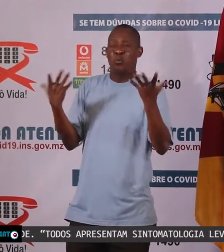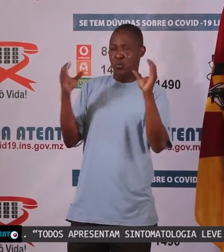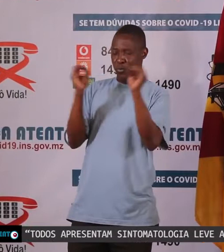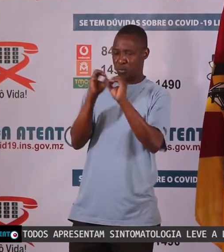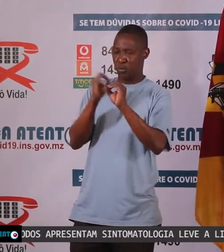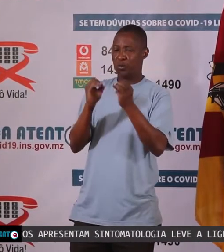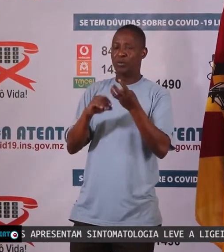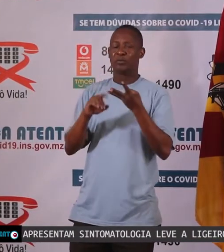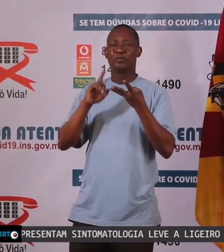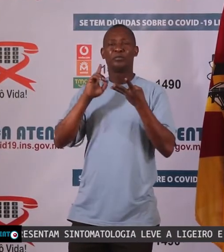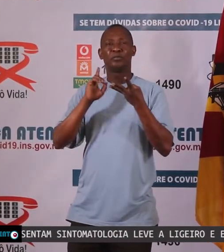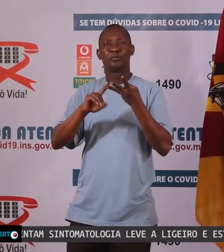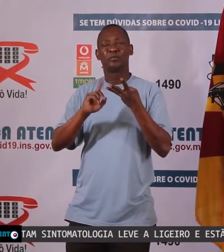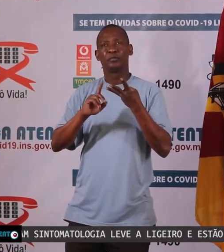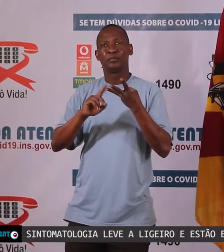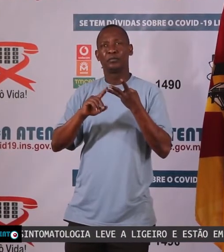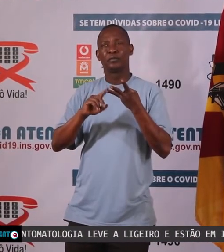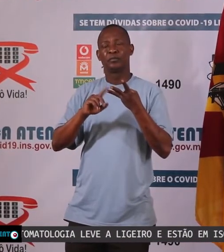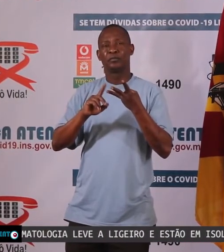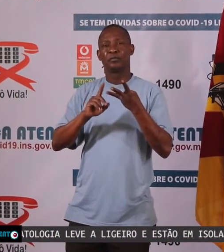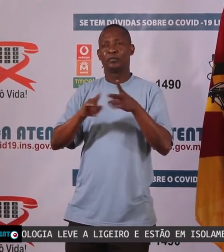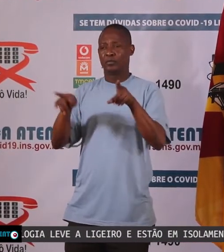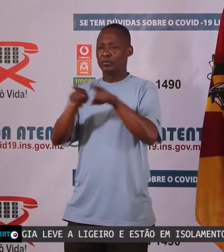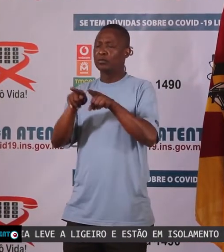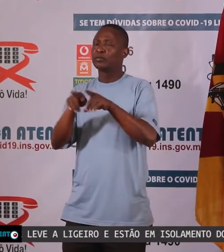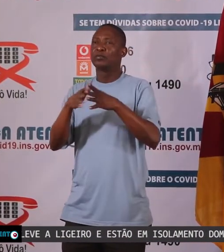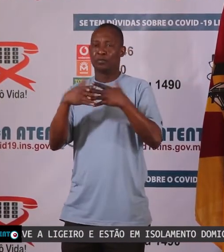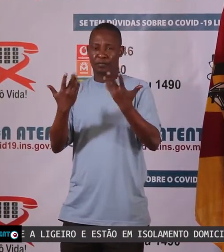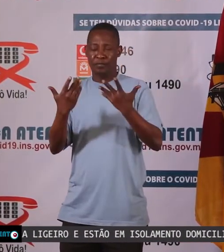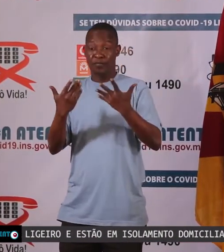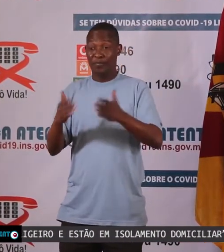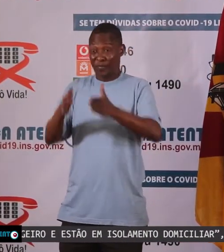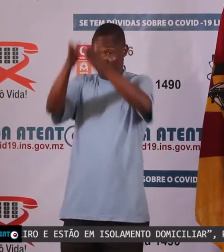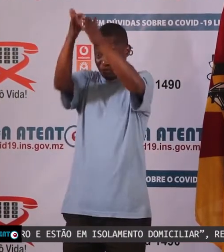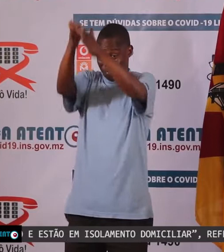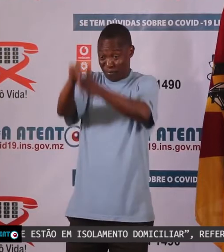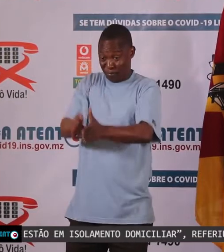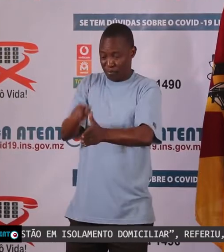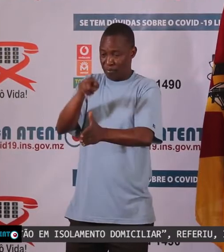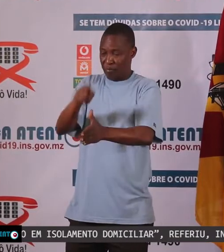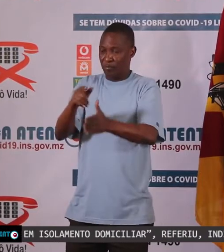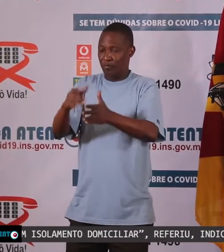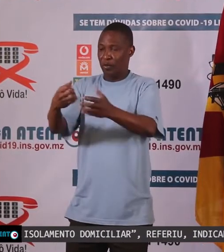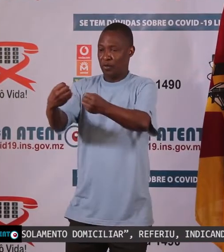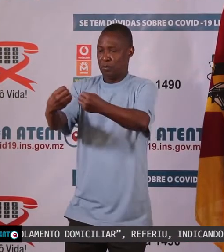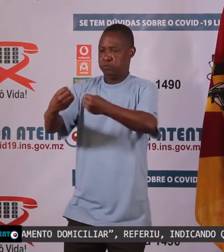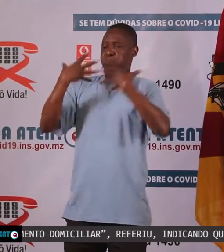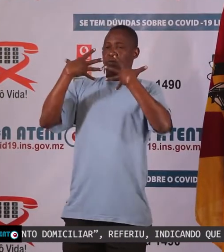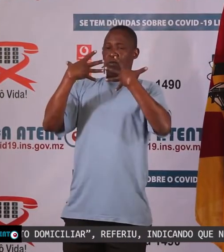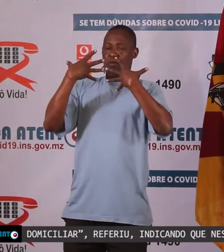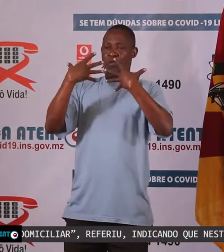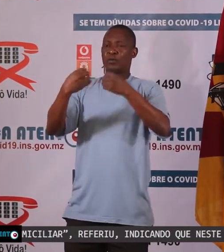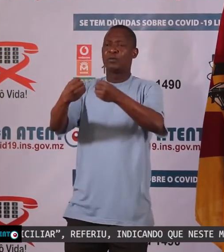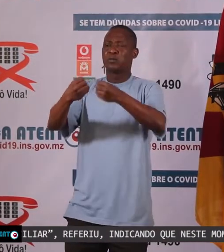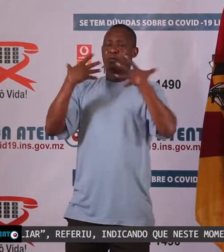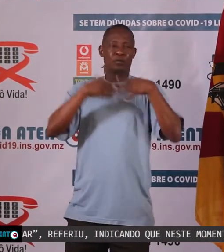E também critério quando a fonte de transmissão é desconhecida para um número elevado de casos